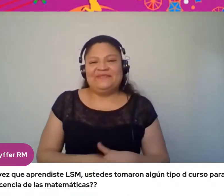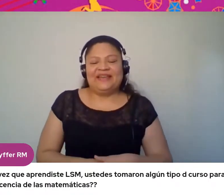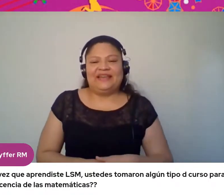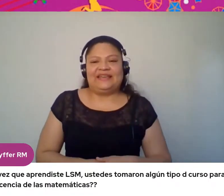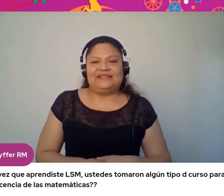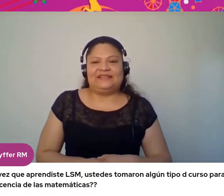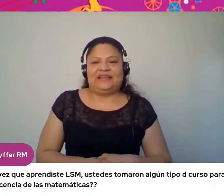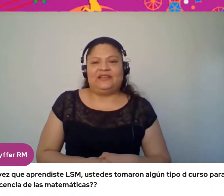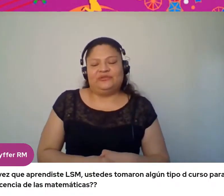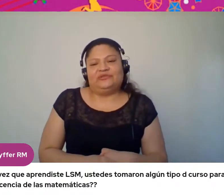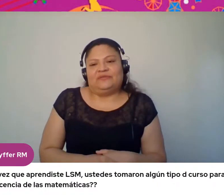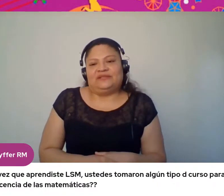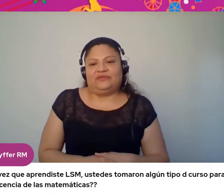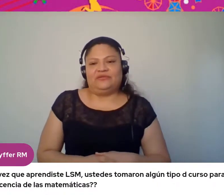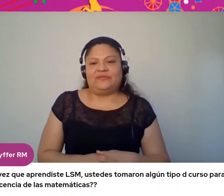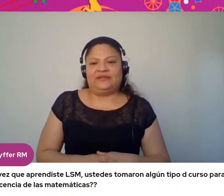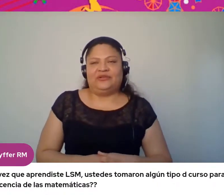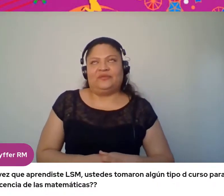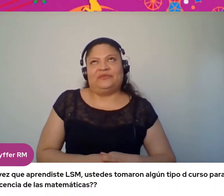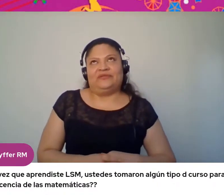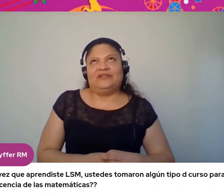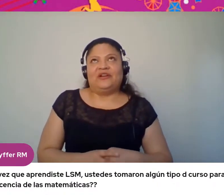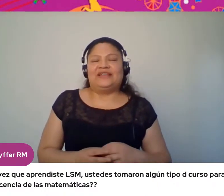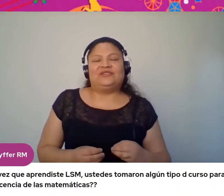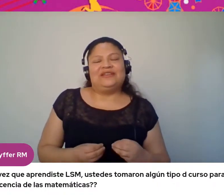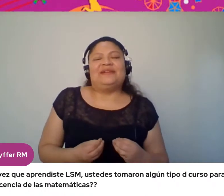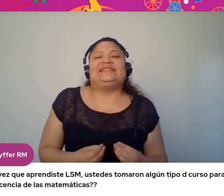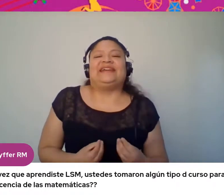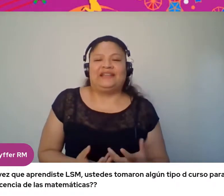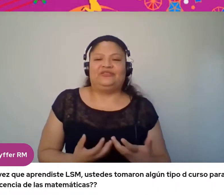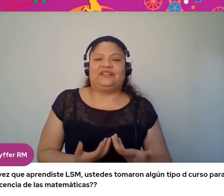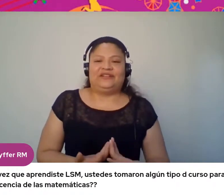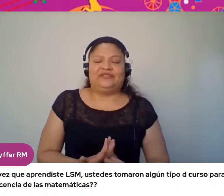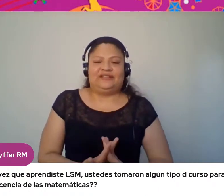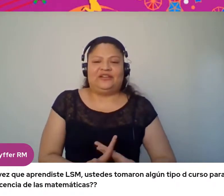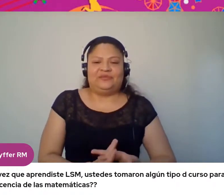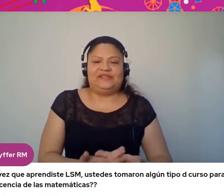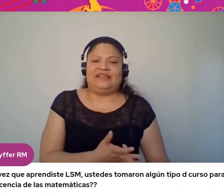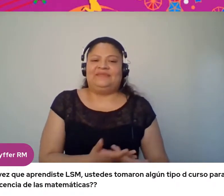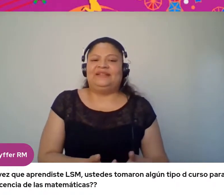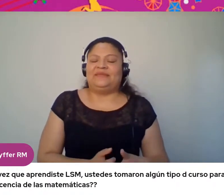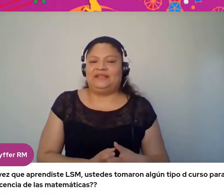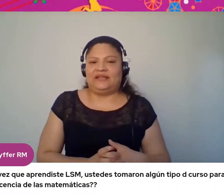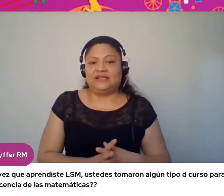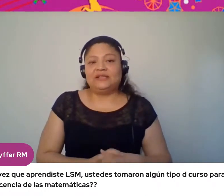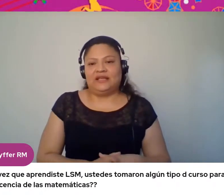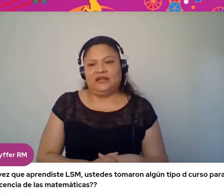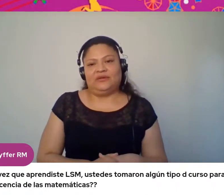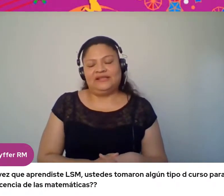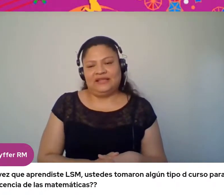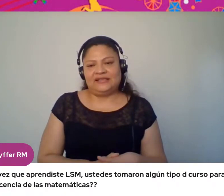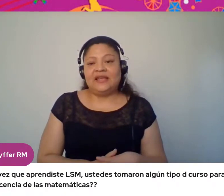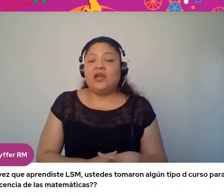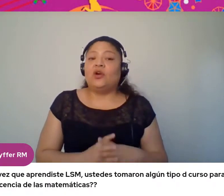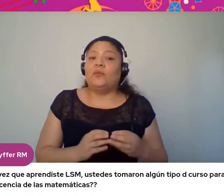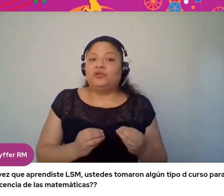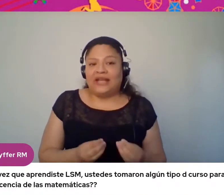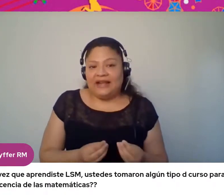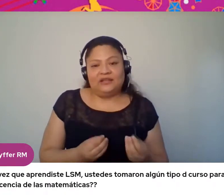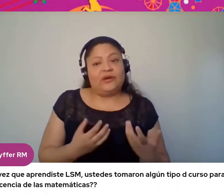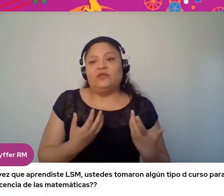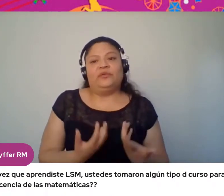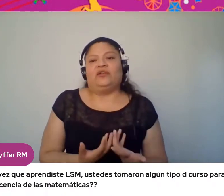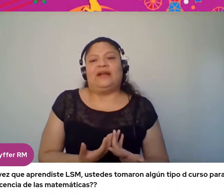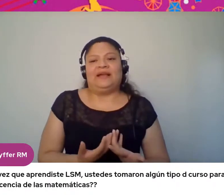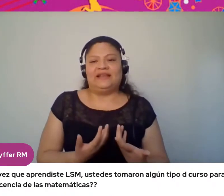educativa y justo me estoy formando como... Estoy investigando, tratando de entender cómo enseñar matemáticas en lengua de señas. Como